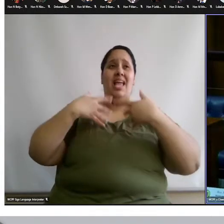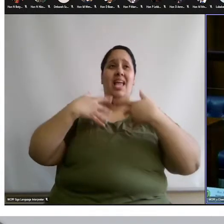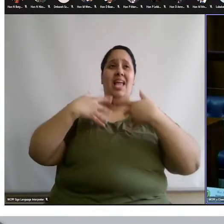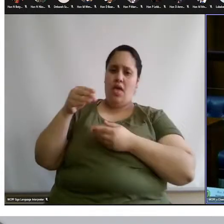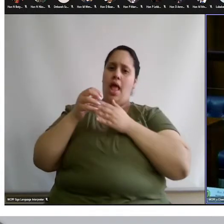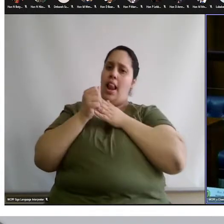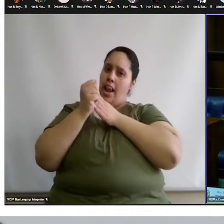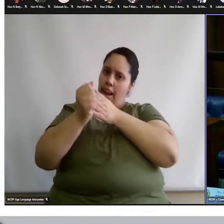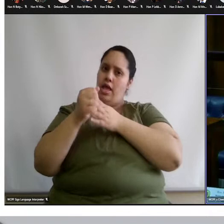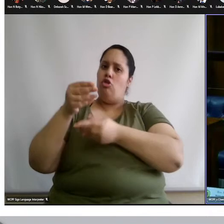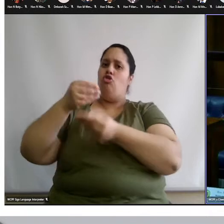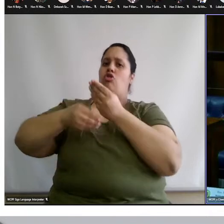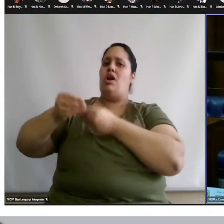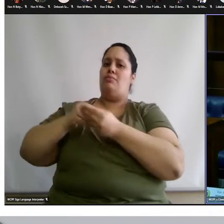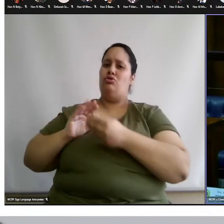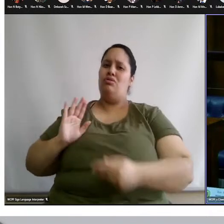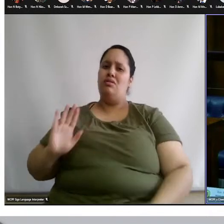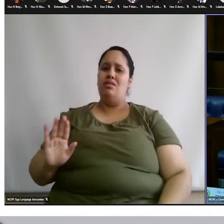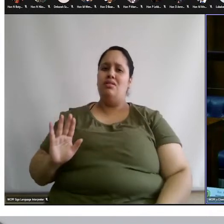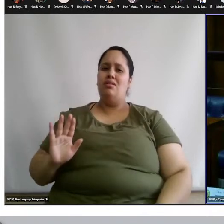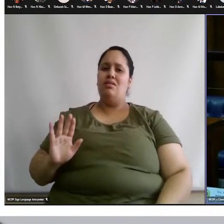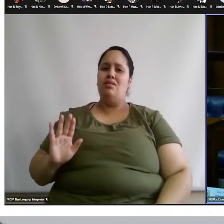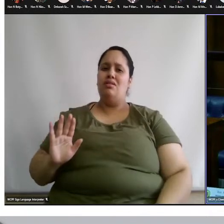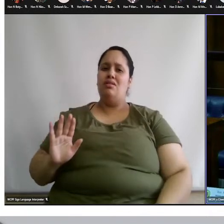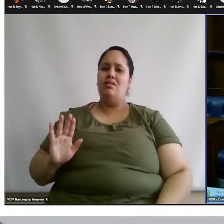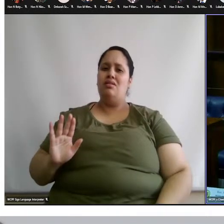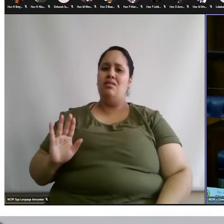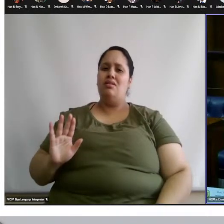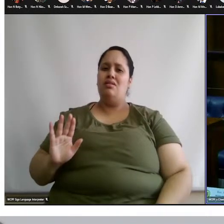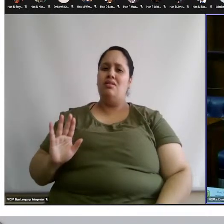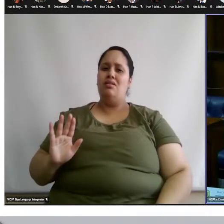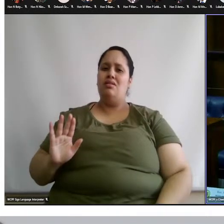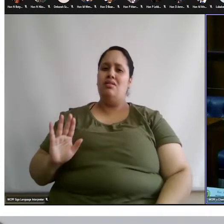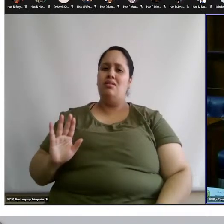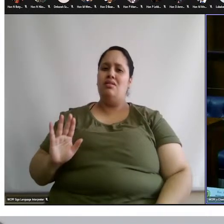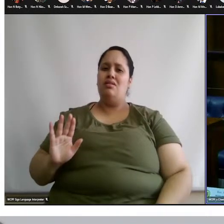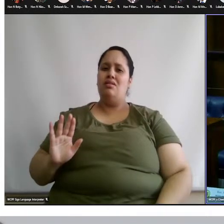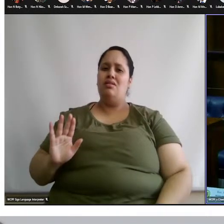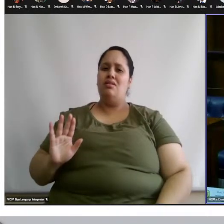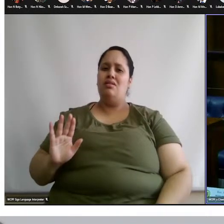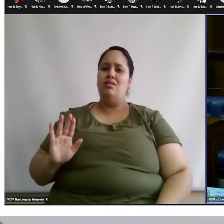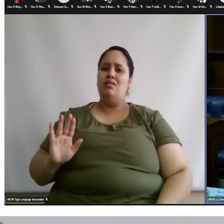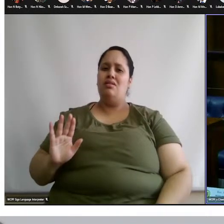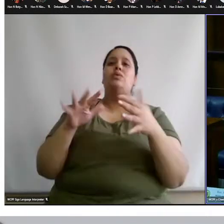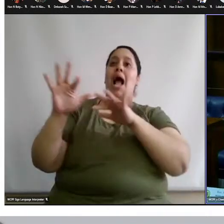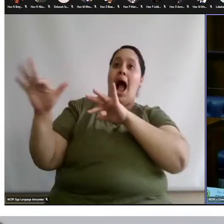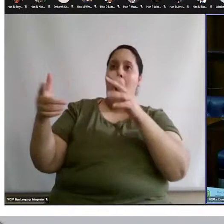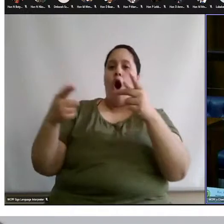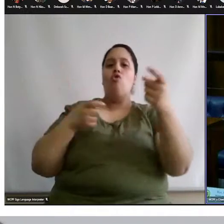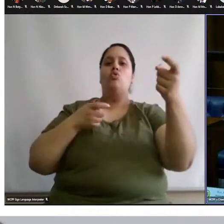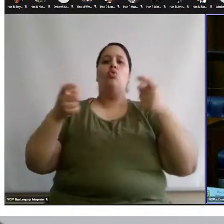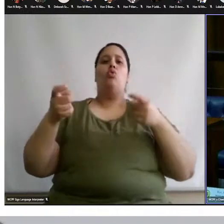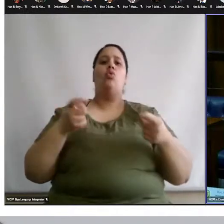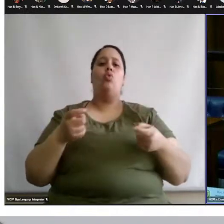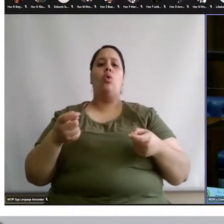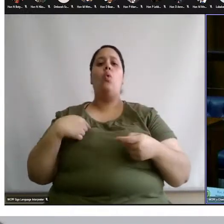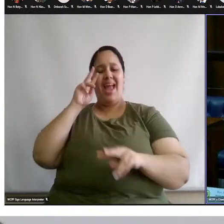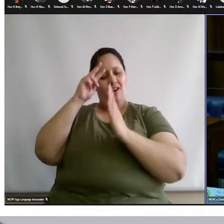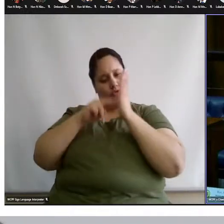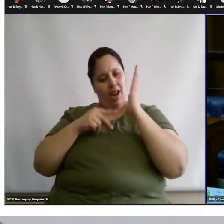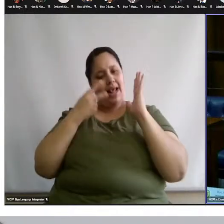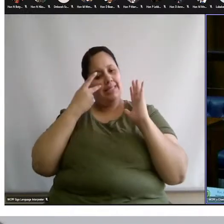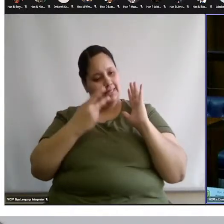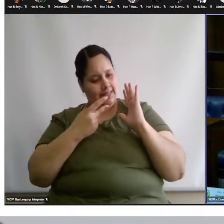daarvan. Aan die agbare Dagmar moet onthou, dis nie hoeveel rade jy regeer nie, dis hoe jy hulle regeer. Ons kan hulle lees en ons gaan kyk wat